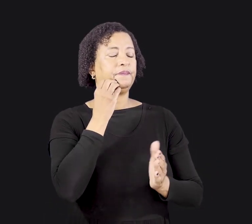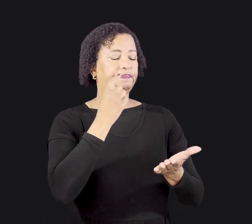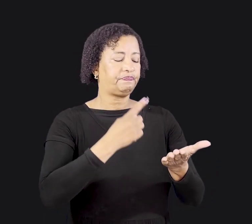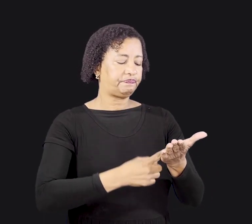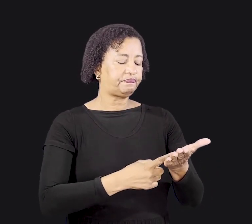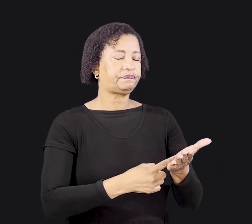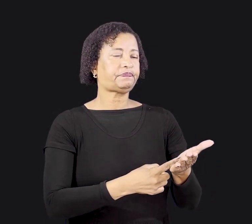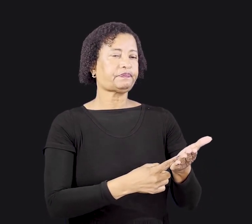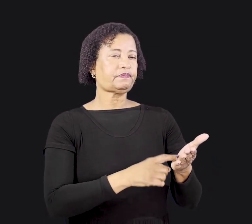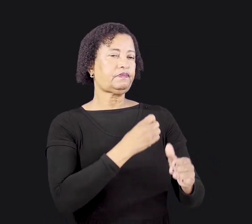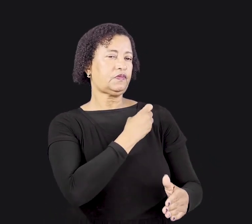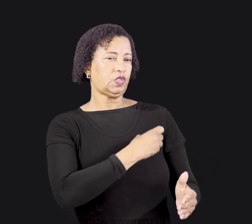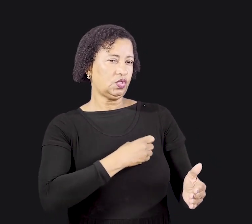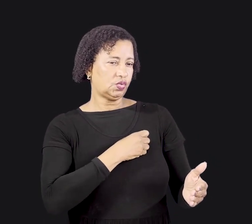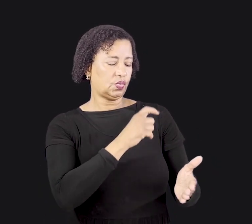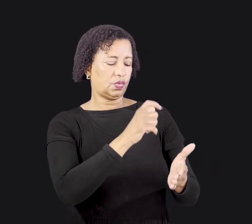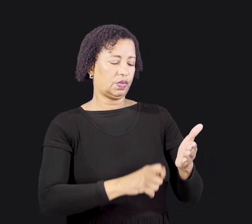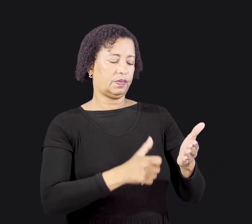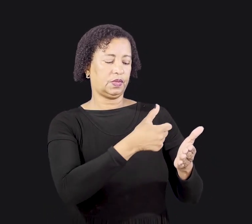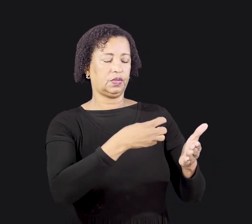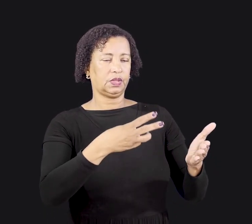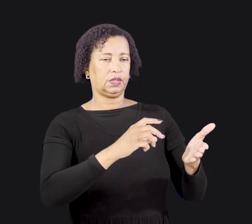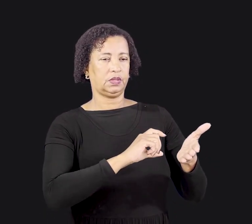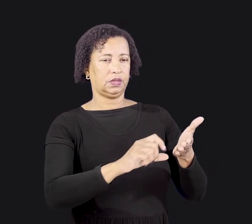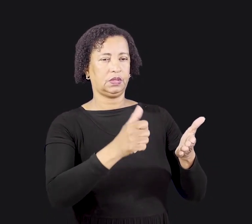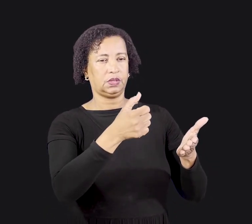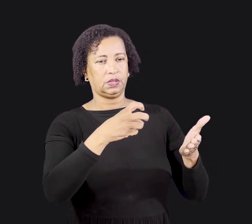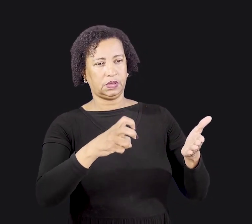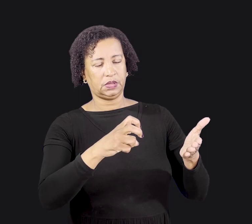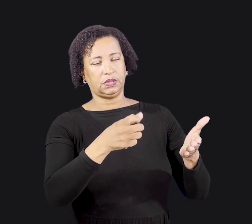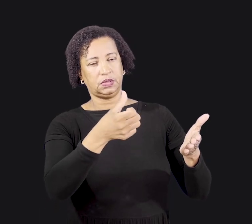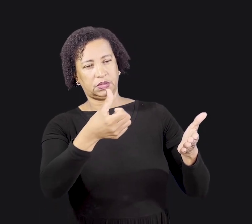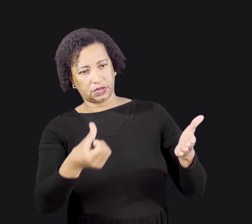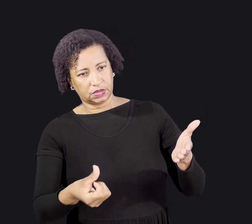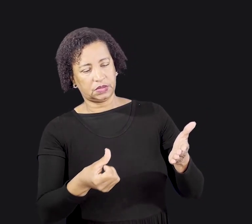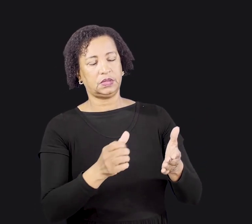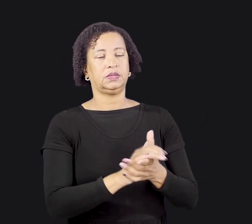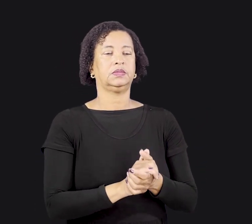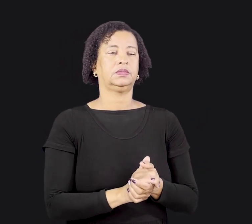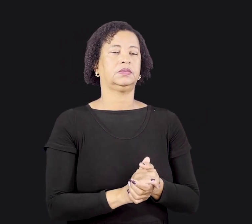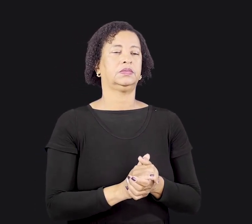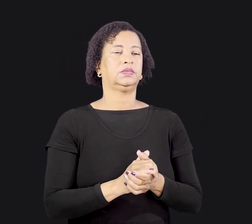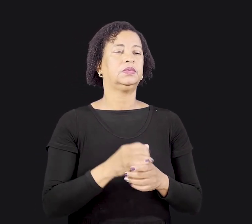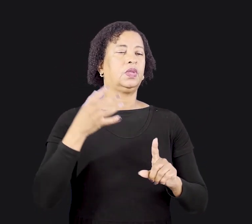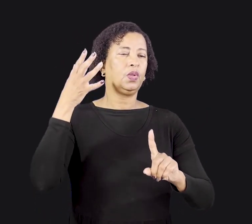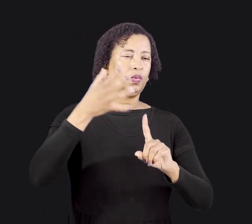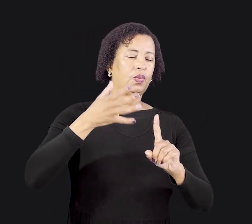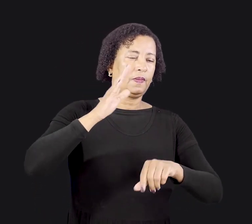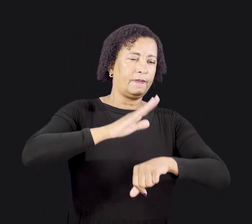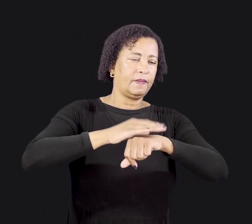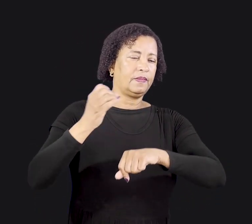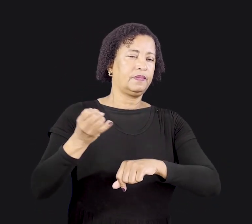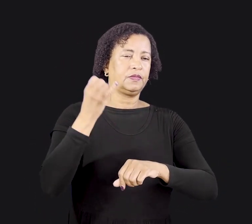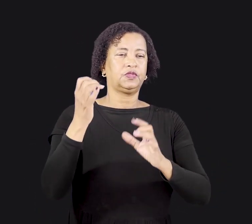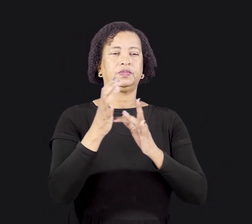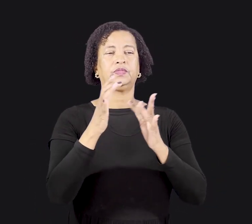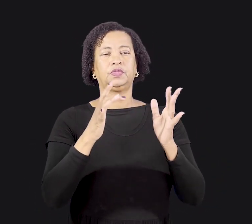capítulos 13, 14, 15 e 16. Os discursos mais importantes de Jesus não foram